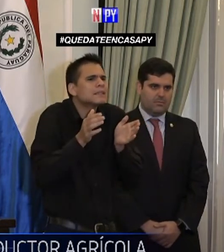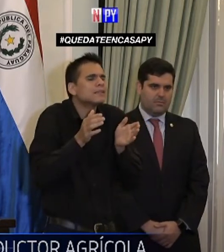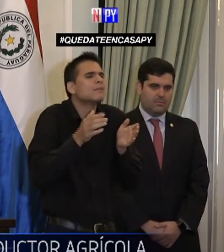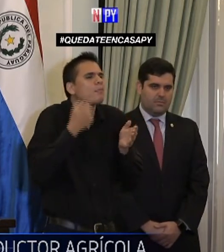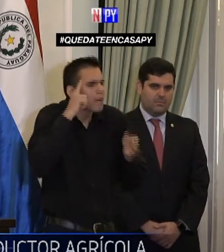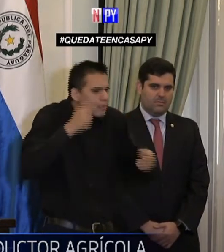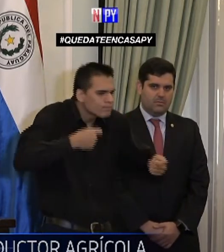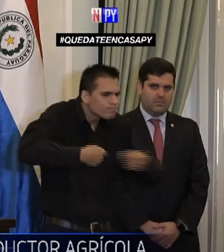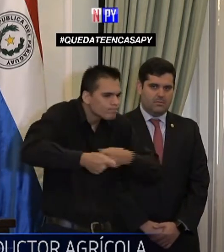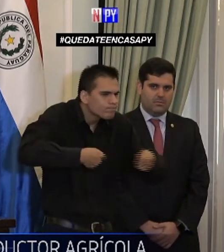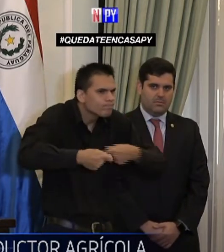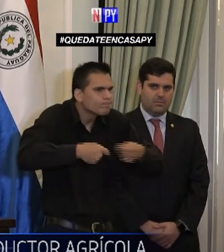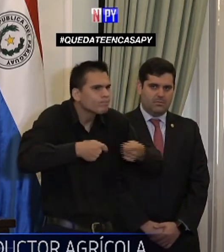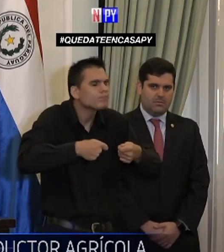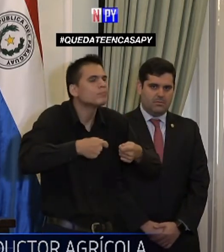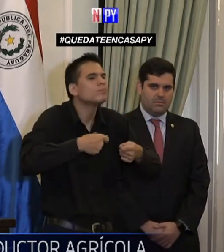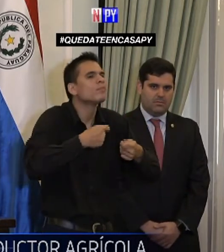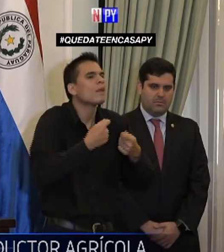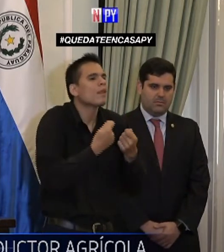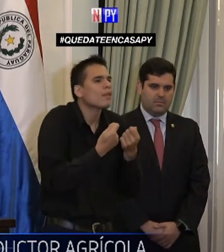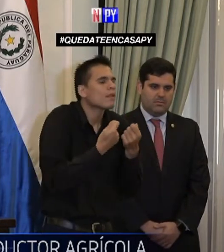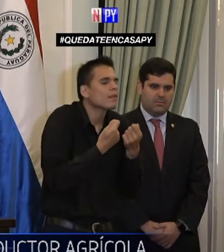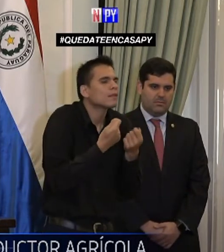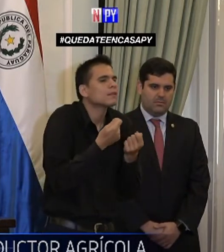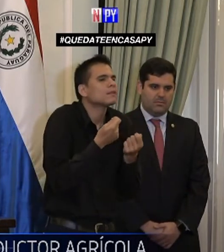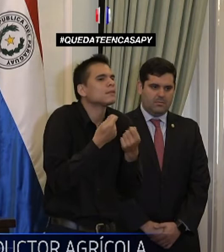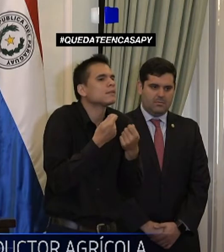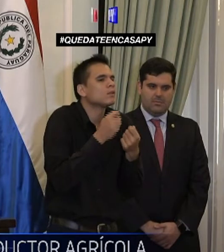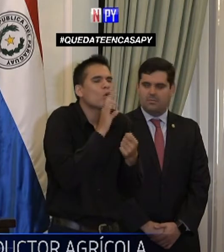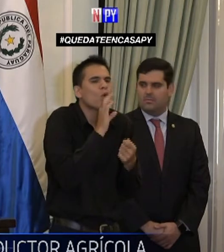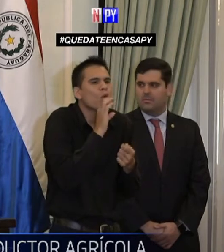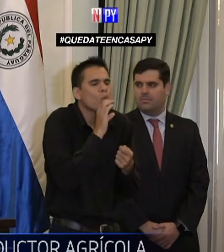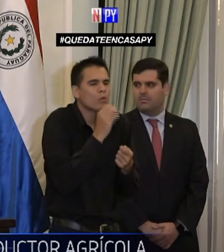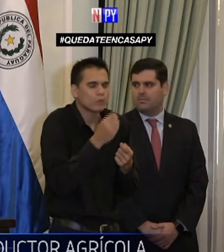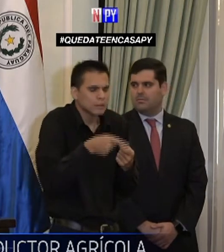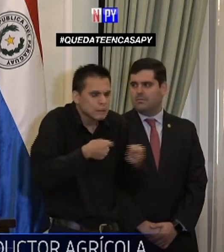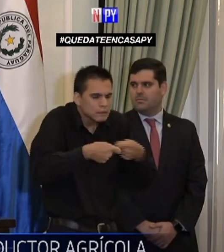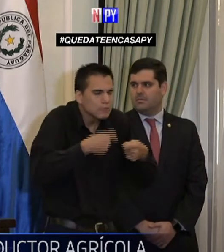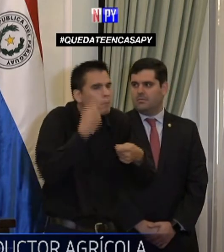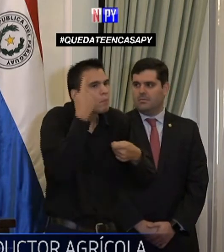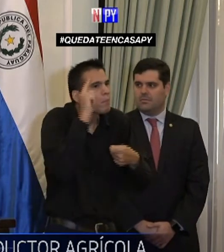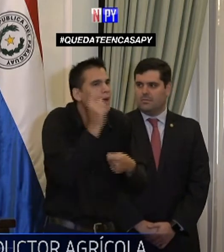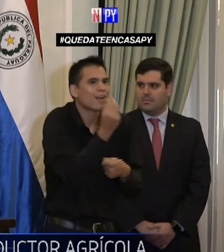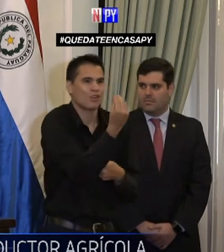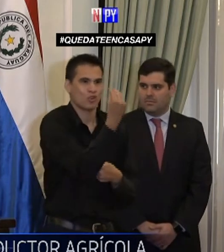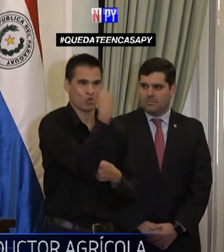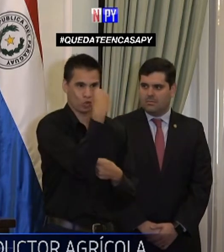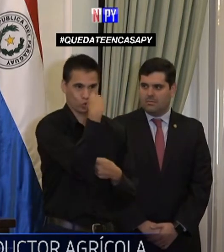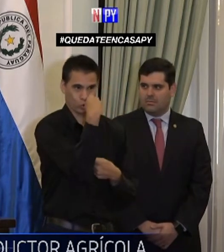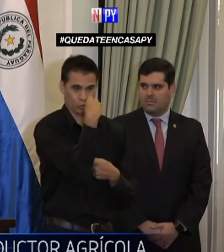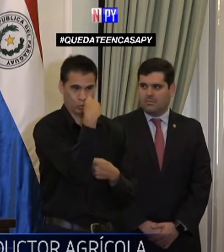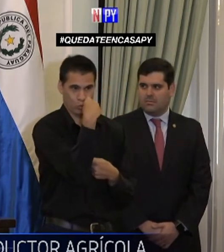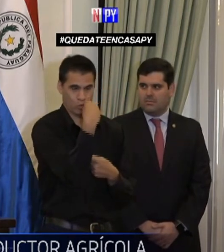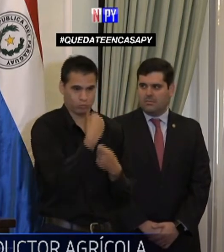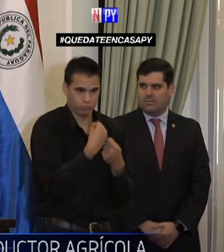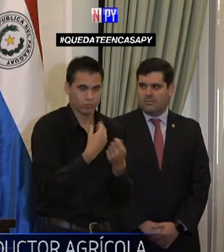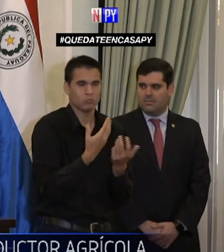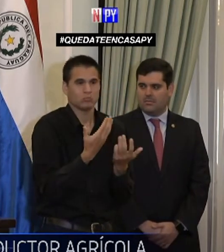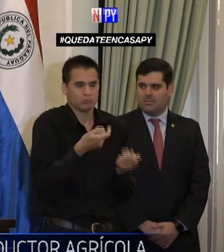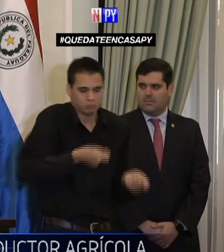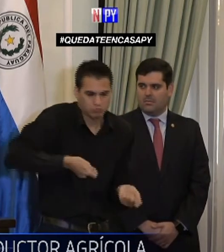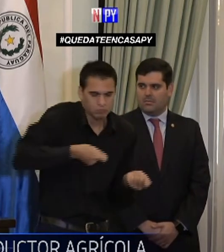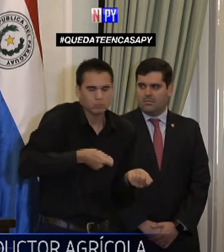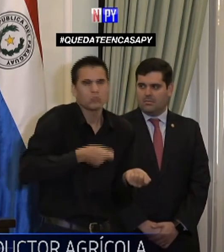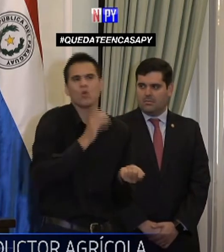y la línea de consumo. La línea de consumo es estas 4 son líneas nuevas que le permite a aquel